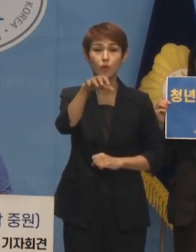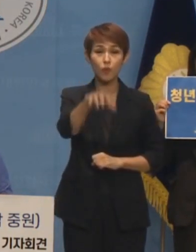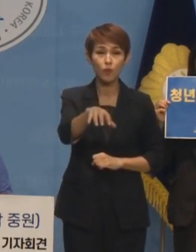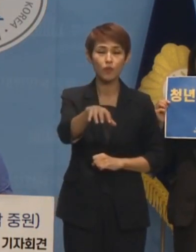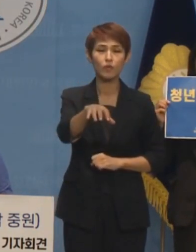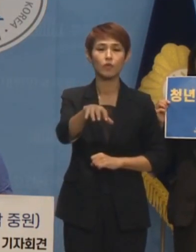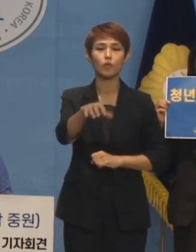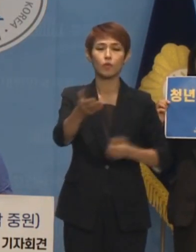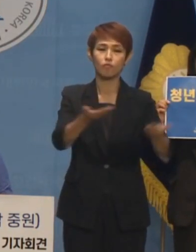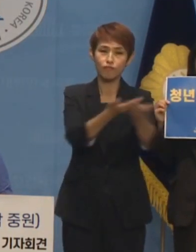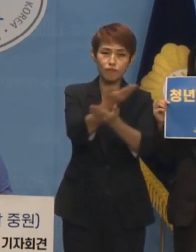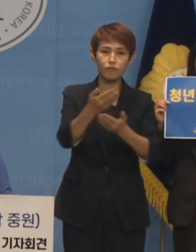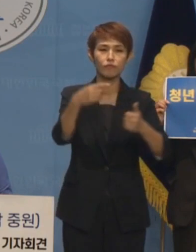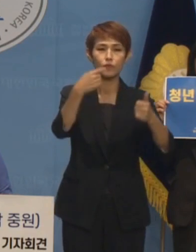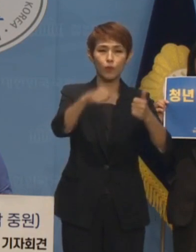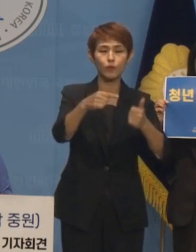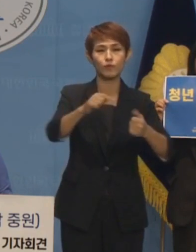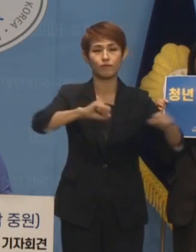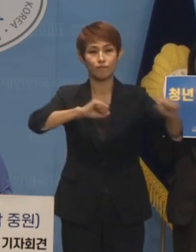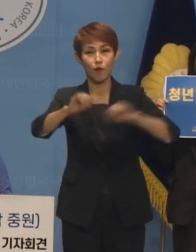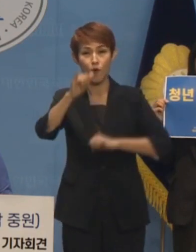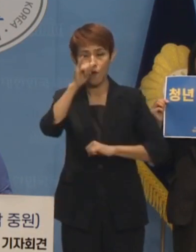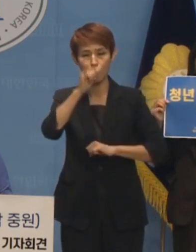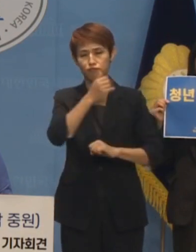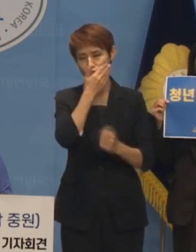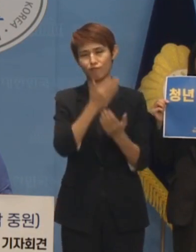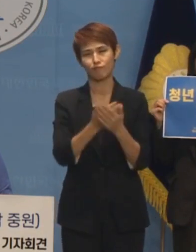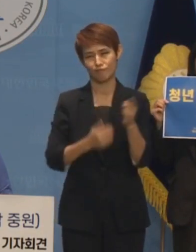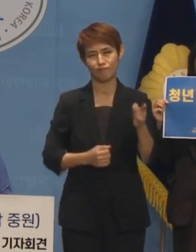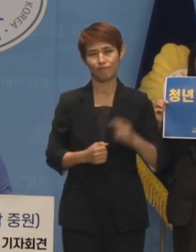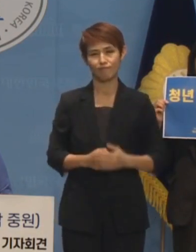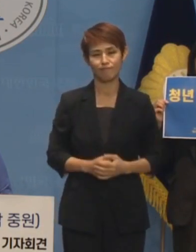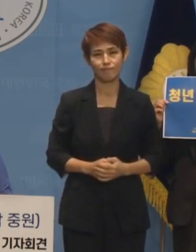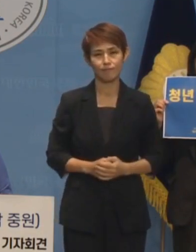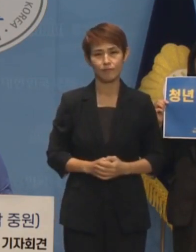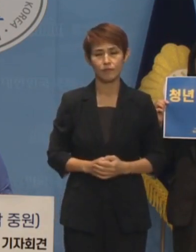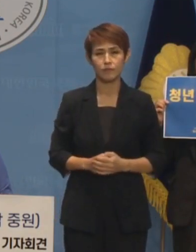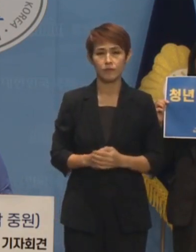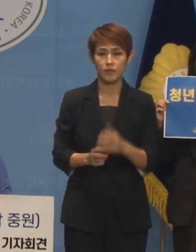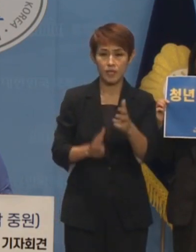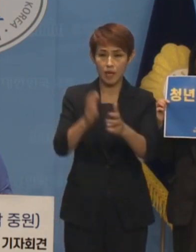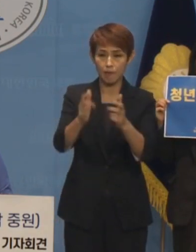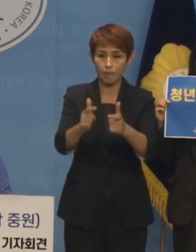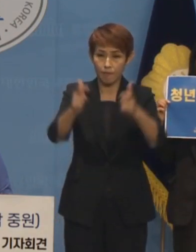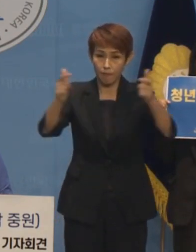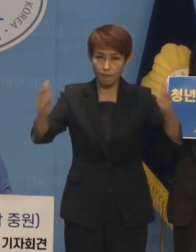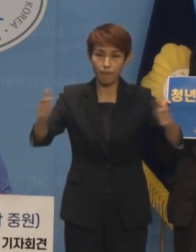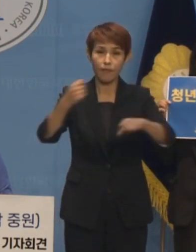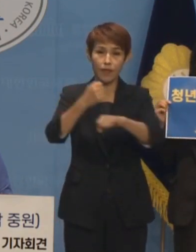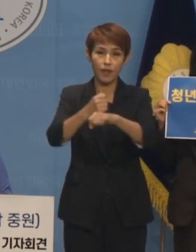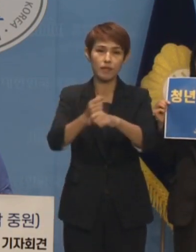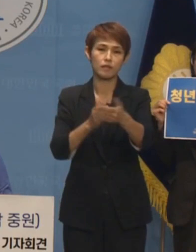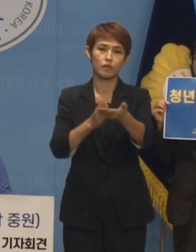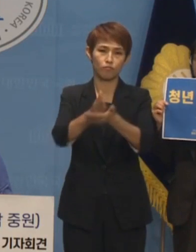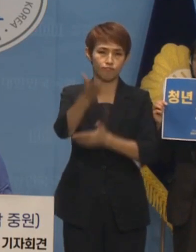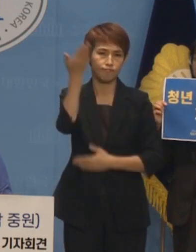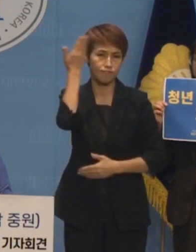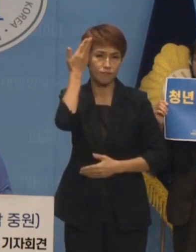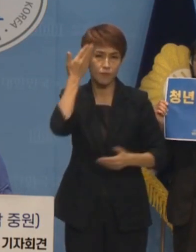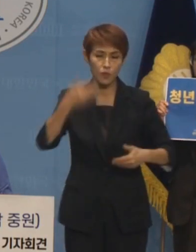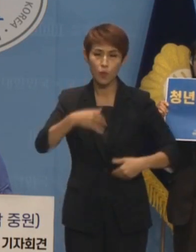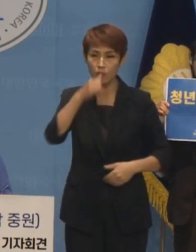교육, 교류활동 등도 너무나 중요합니다. 그러나 사업을 확대 운영하여 전문적 지식을 필요로